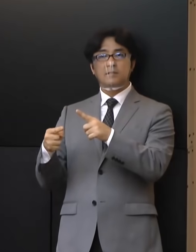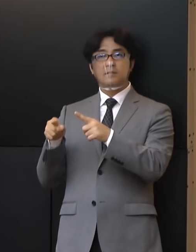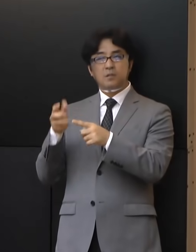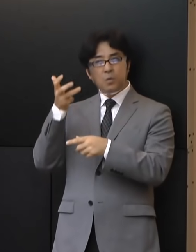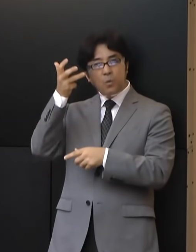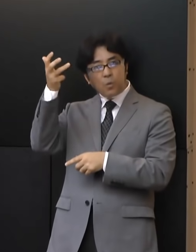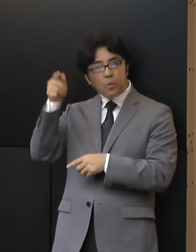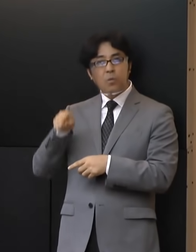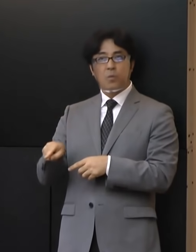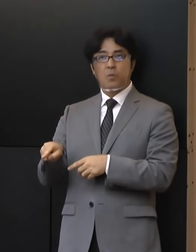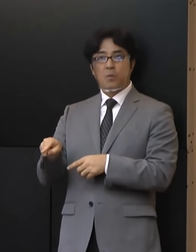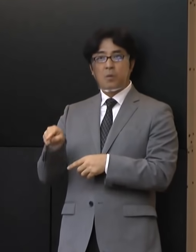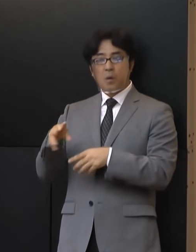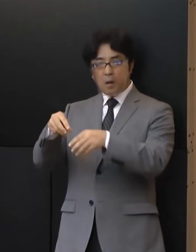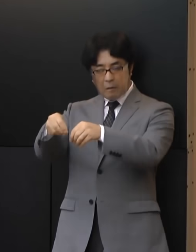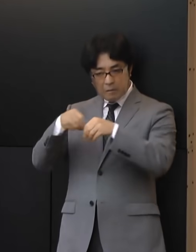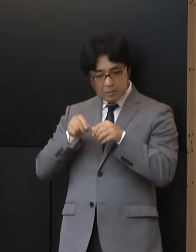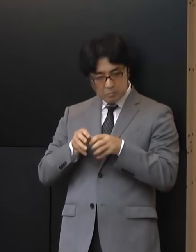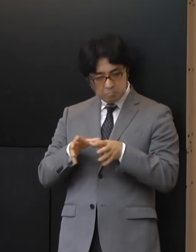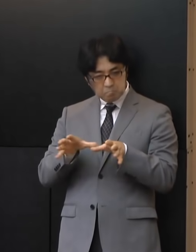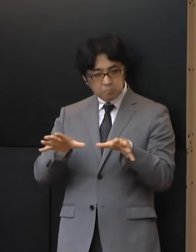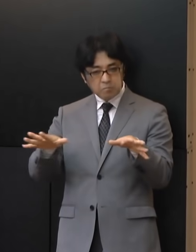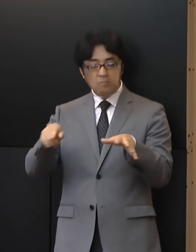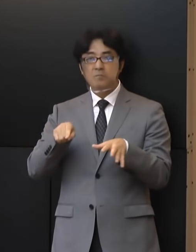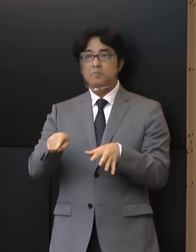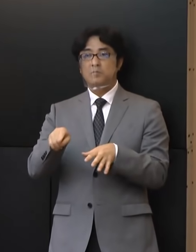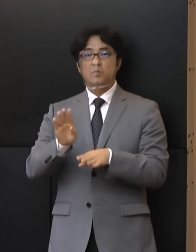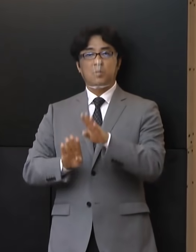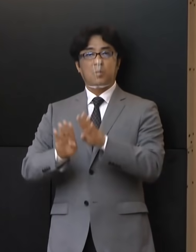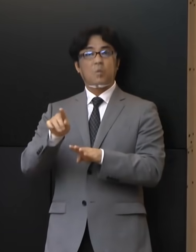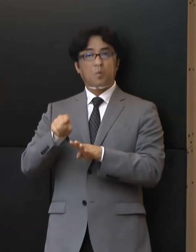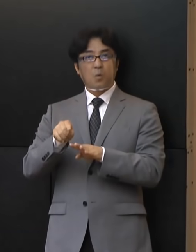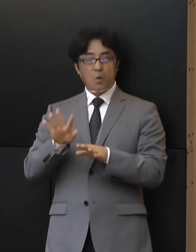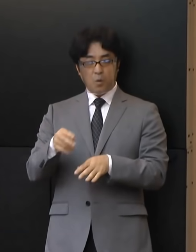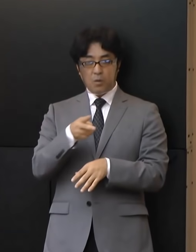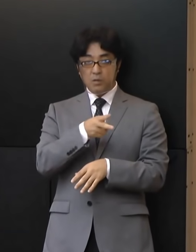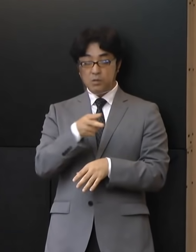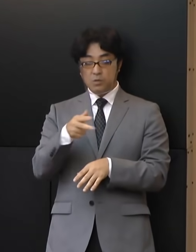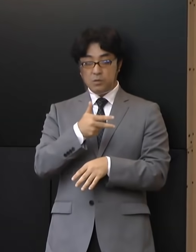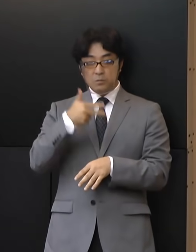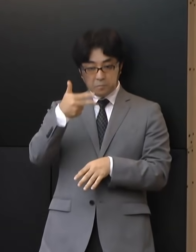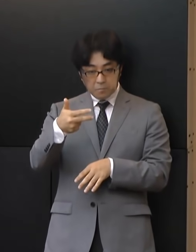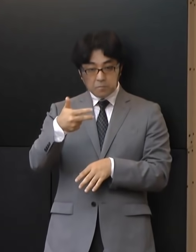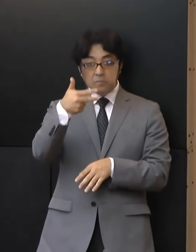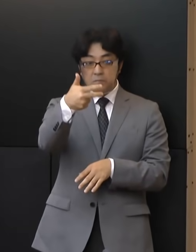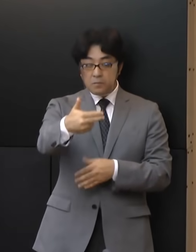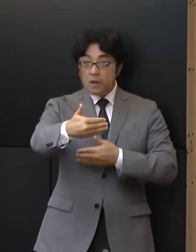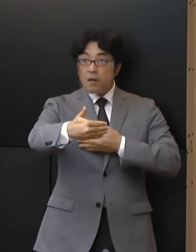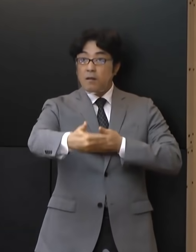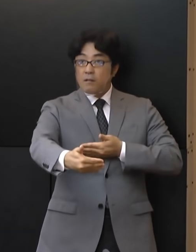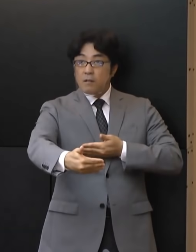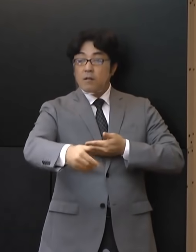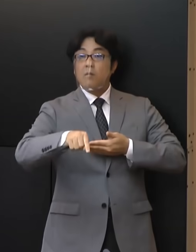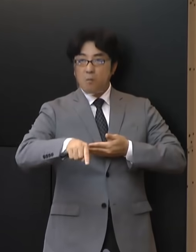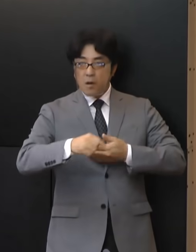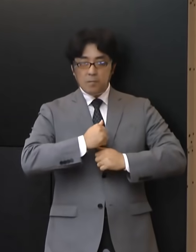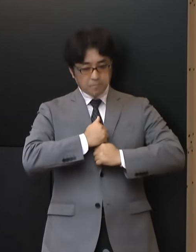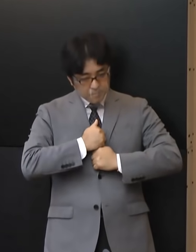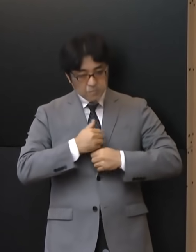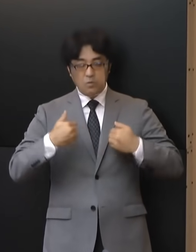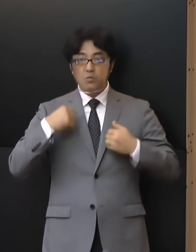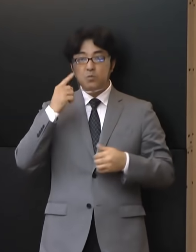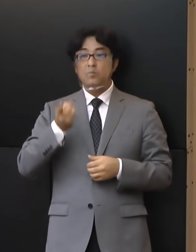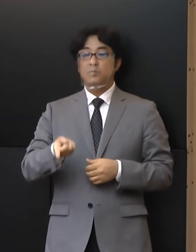から、その感染拡大の状況について、特にこの2週間は引き続き警戒していく必要があると考えております